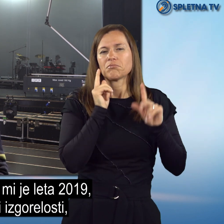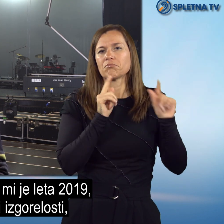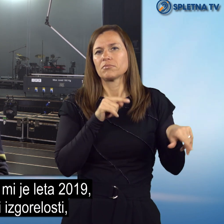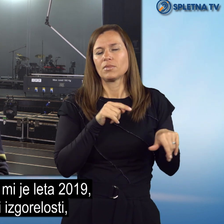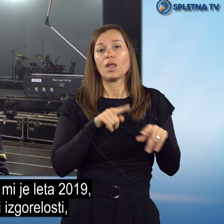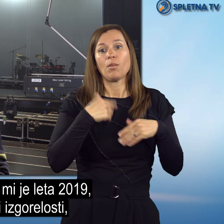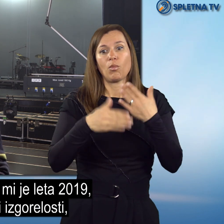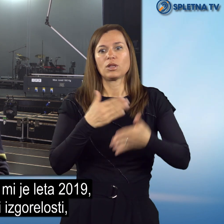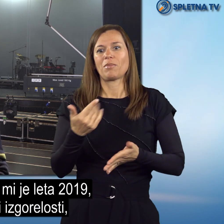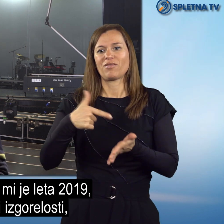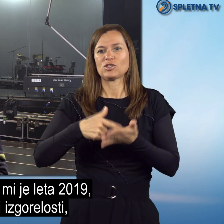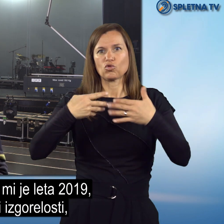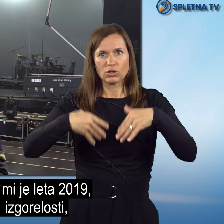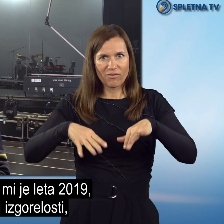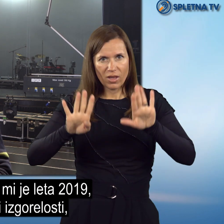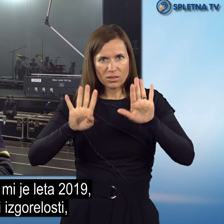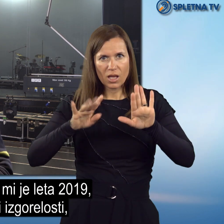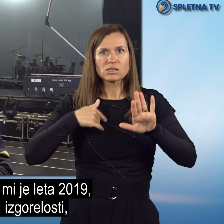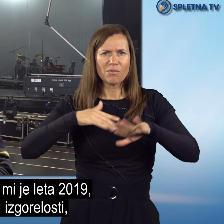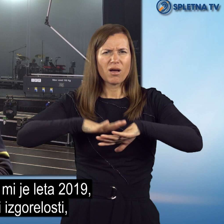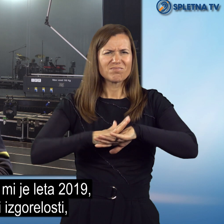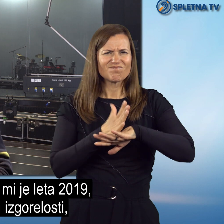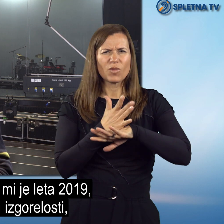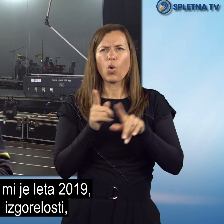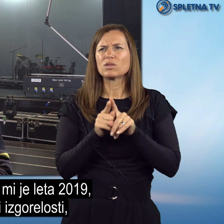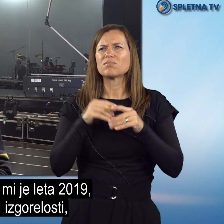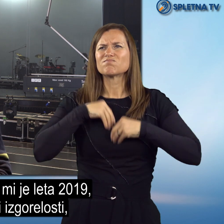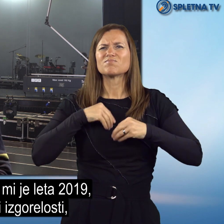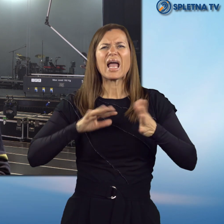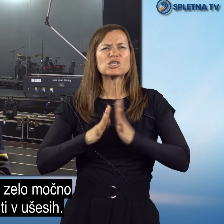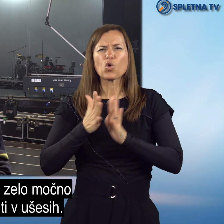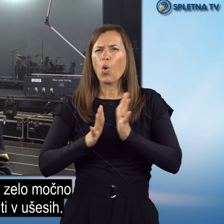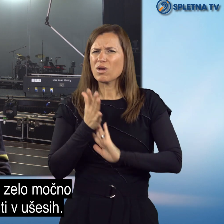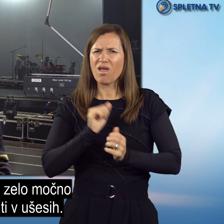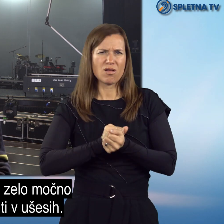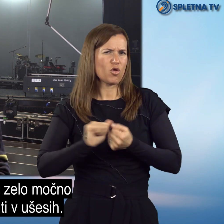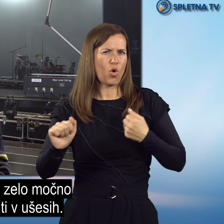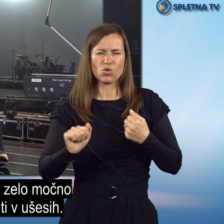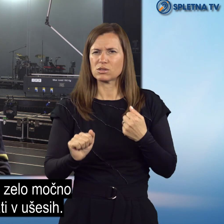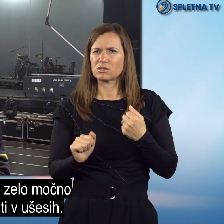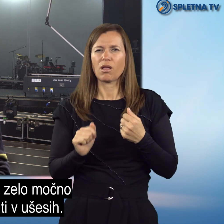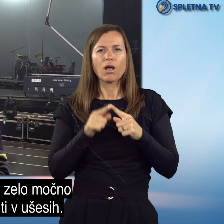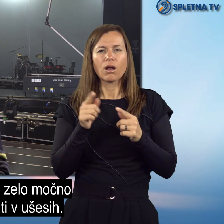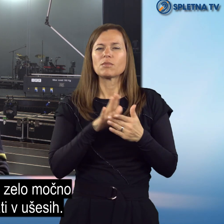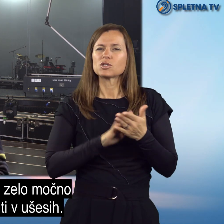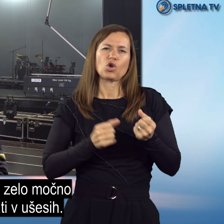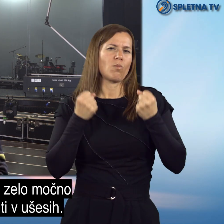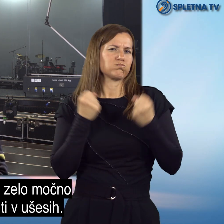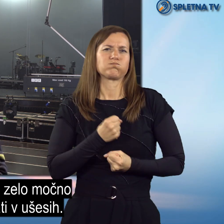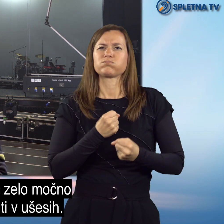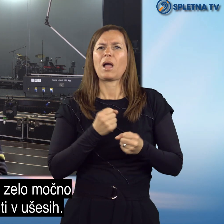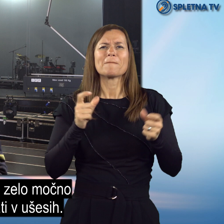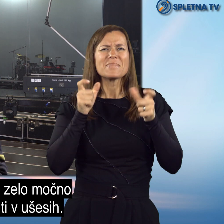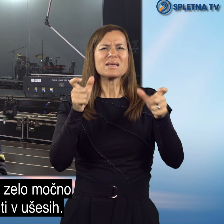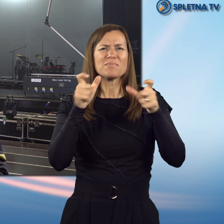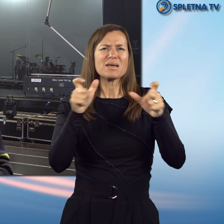Po pa je enega leta 2019 v bistvu sem dobil en tak izgorelost, burnout. Takrat je pa res začel močno piskati po